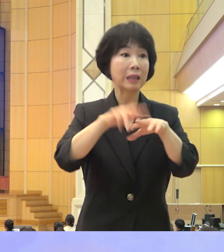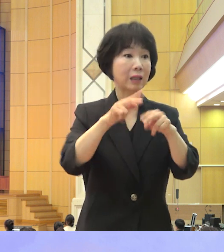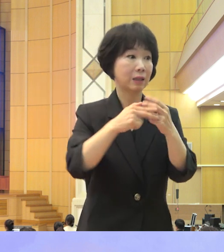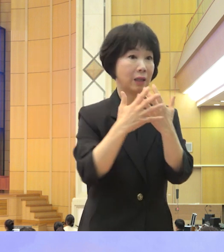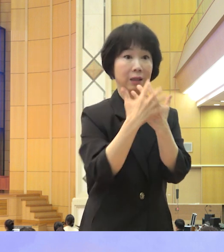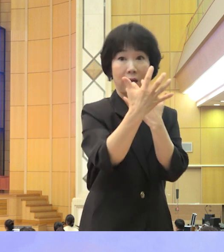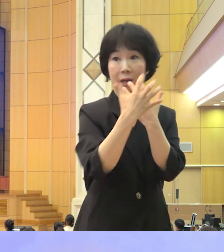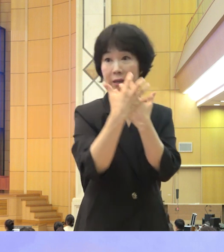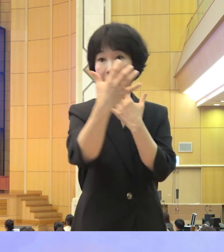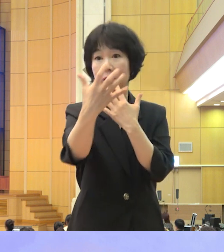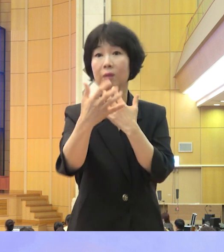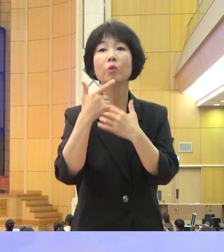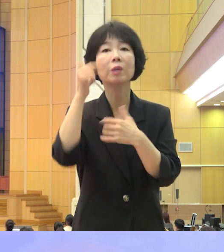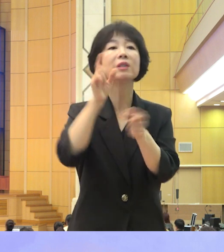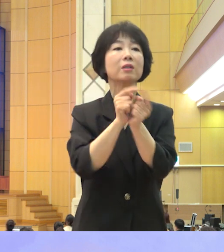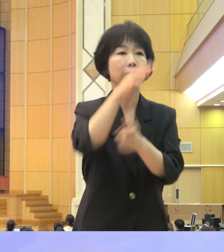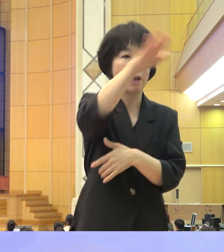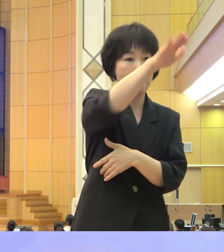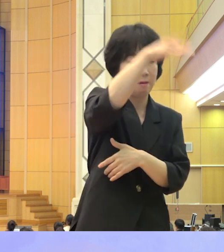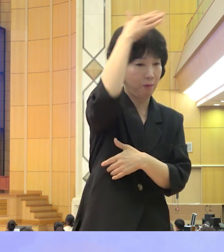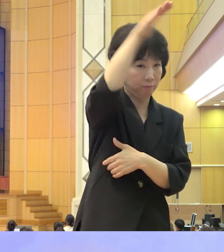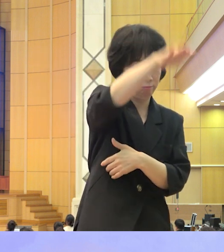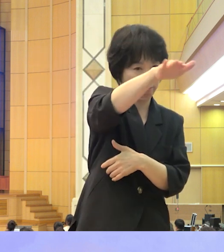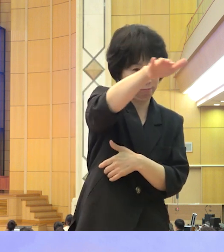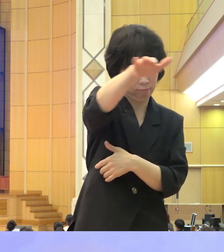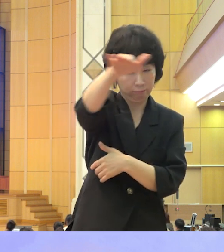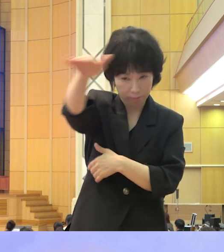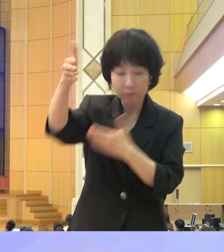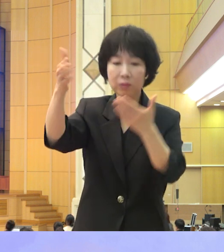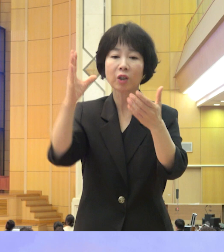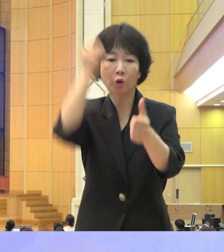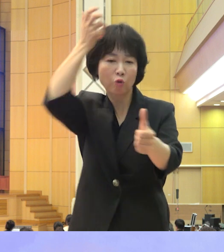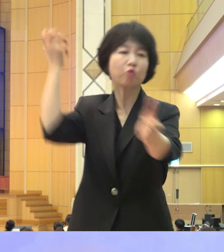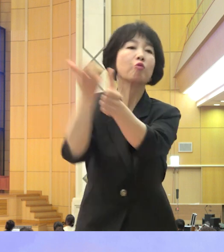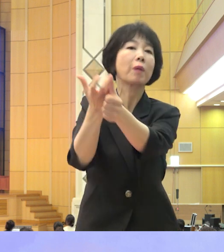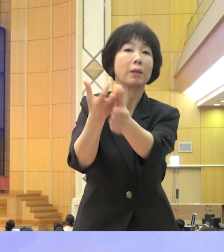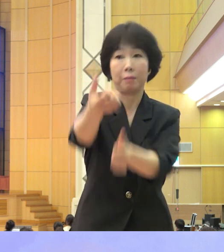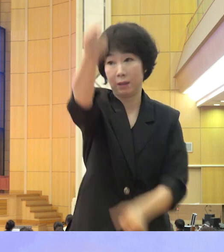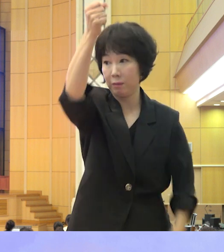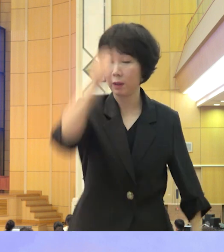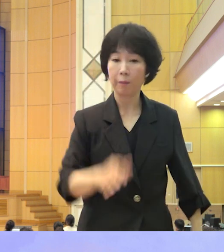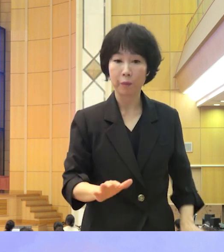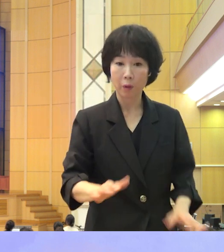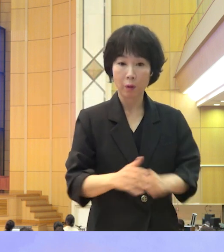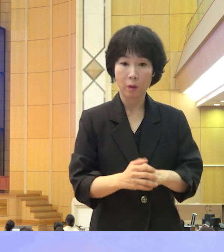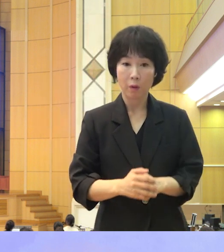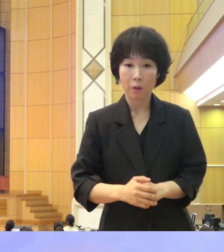알죠? 그래서 자리 정돈 잘 하시고, 그리고 목사님들이